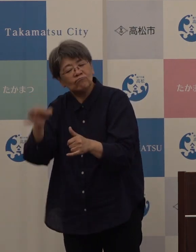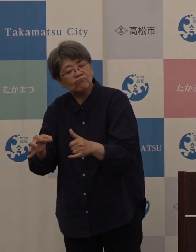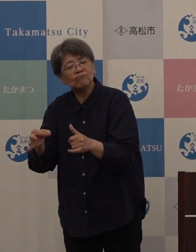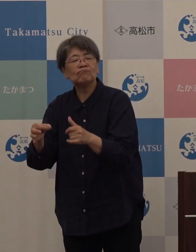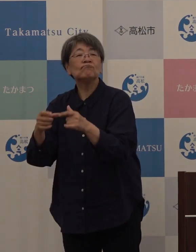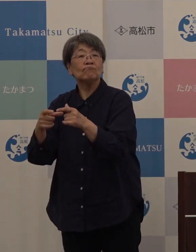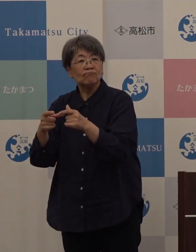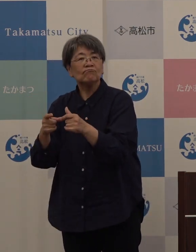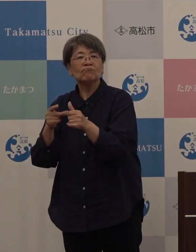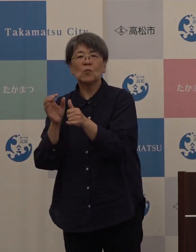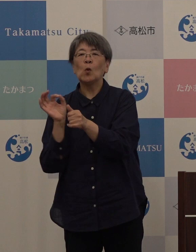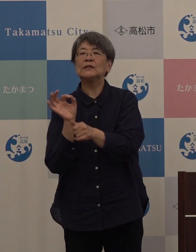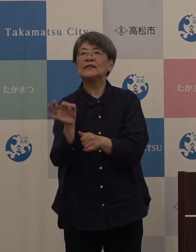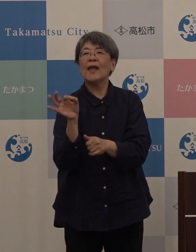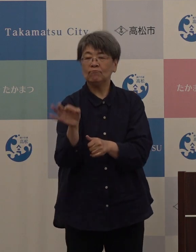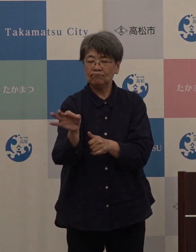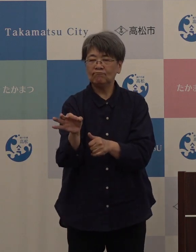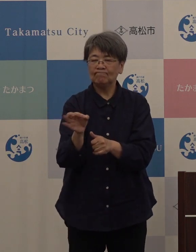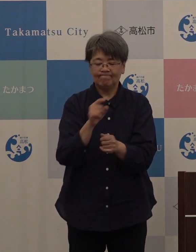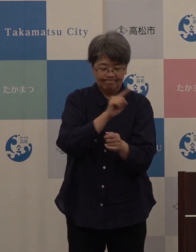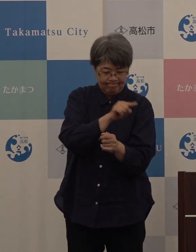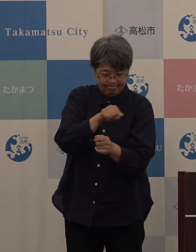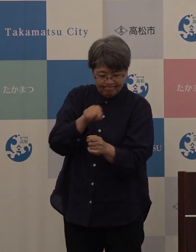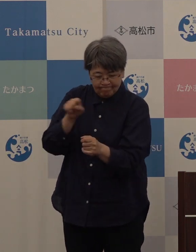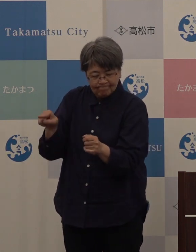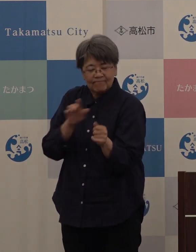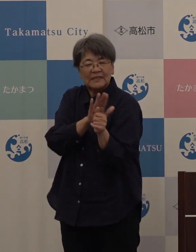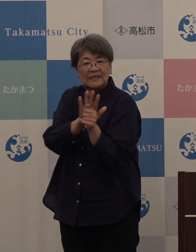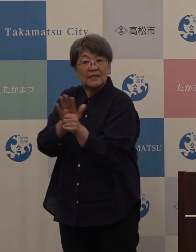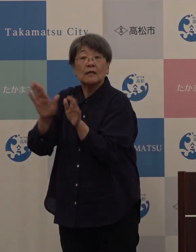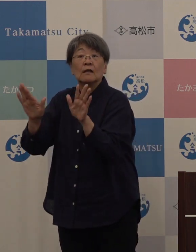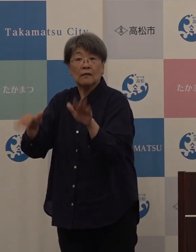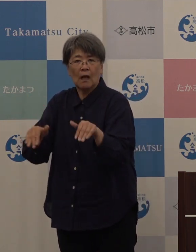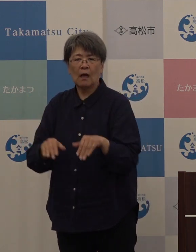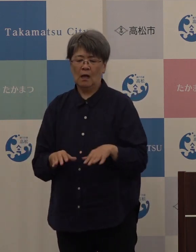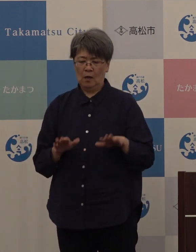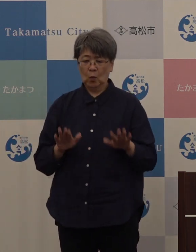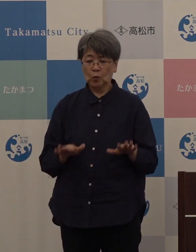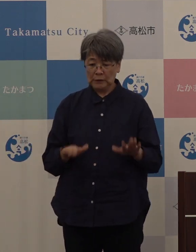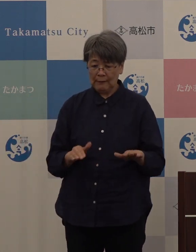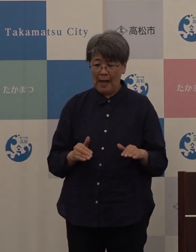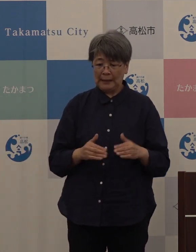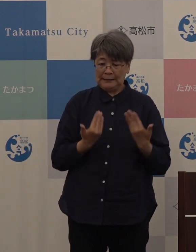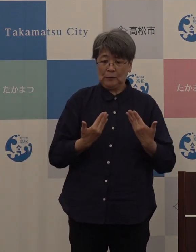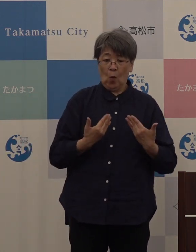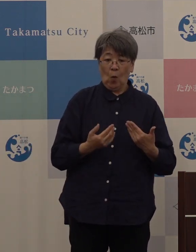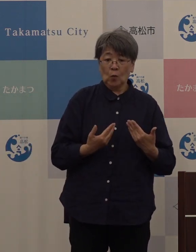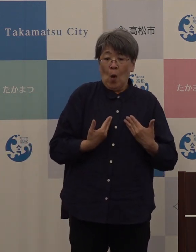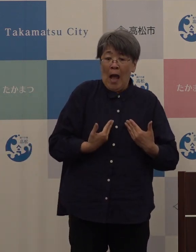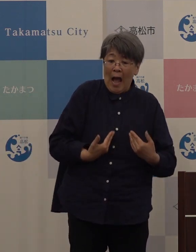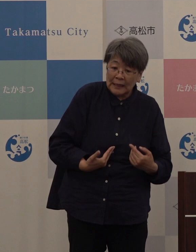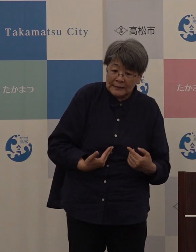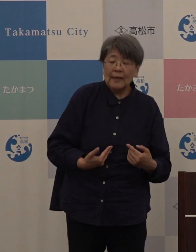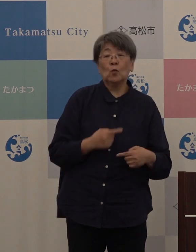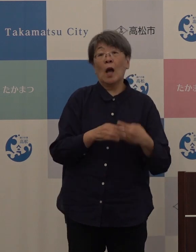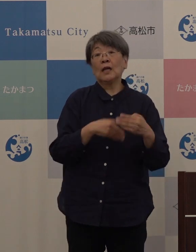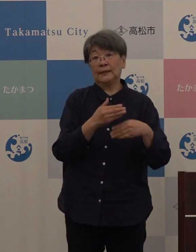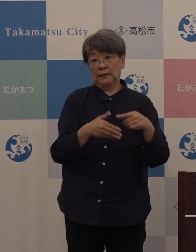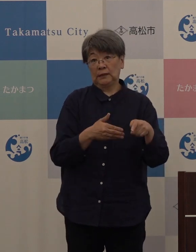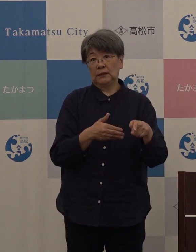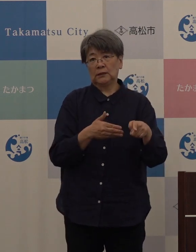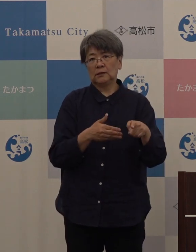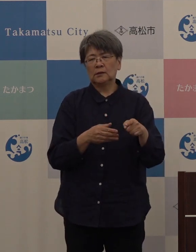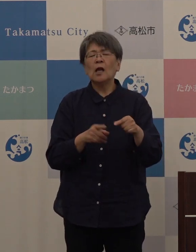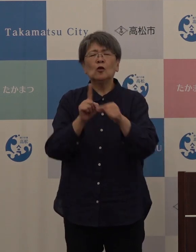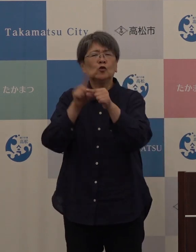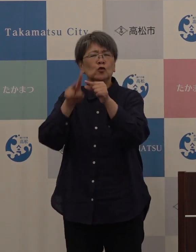支援といったようなことで やってきておりますけれども、まあ、今回は、まあ、事故の安全設備等に関わる話でございますので、まあ、中